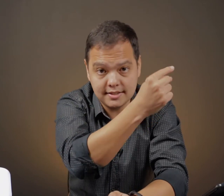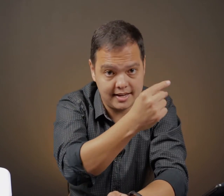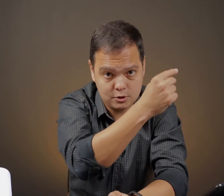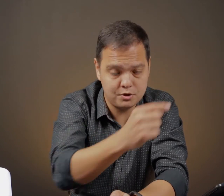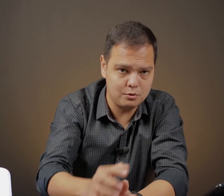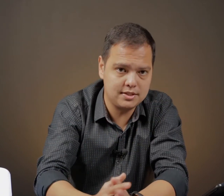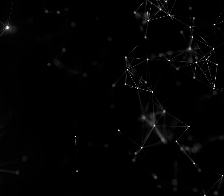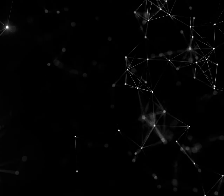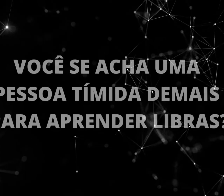essas pessoas.